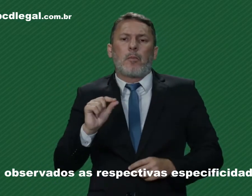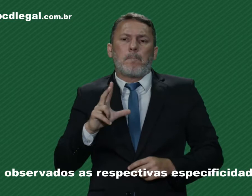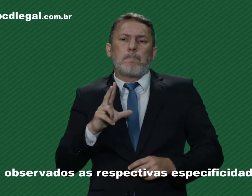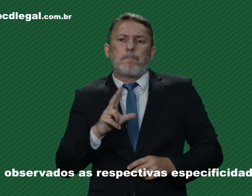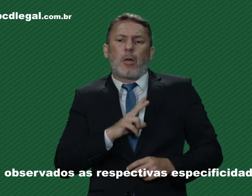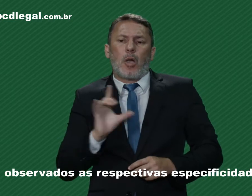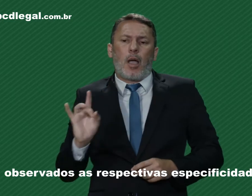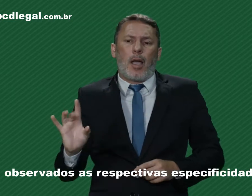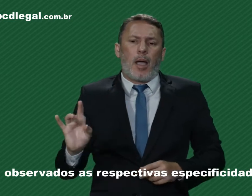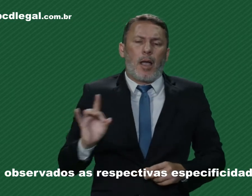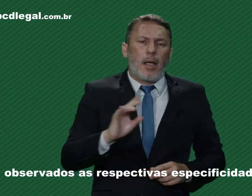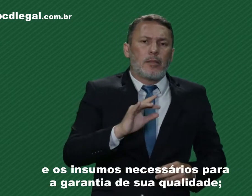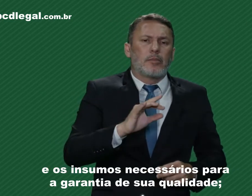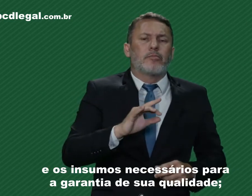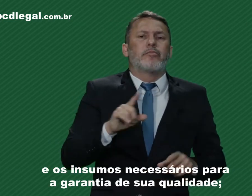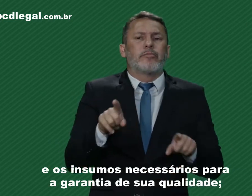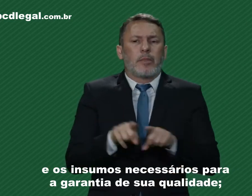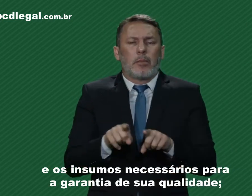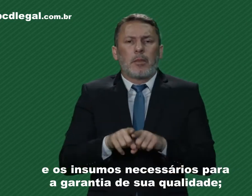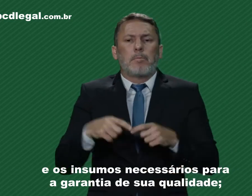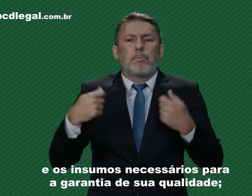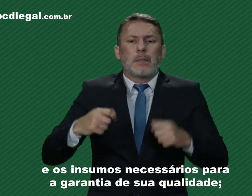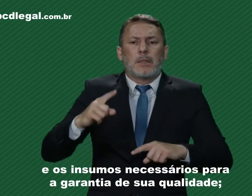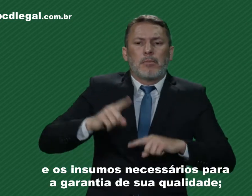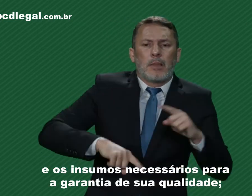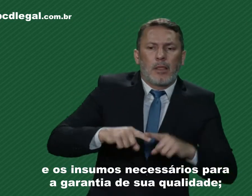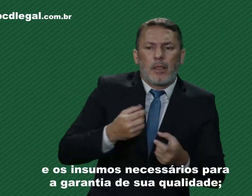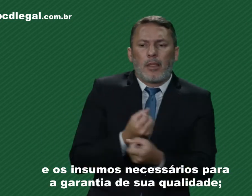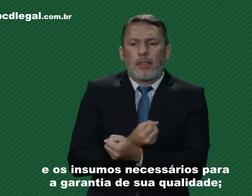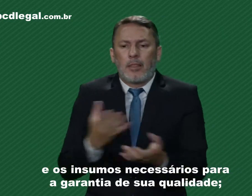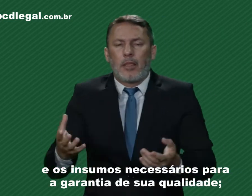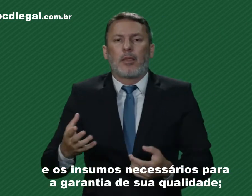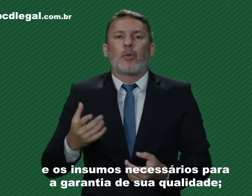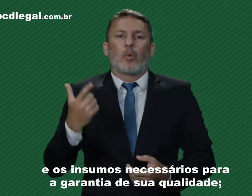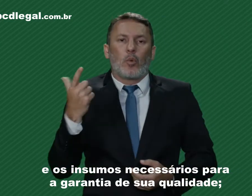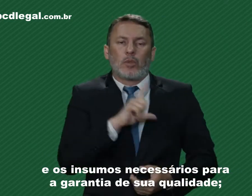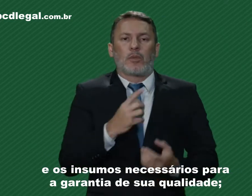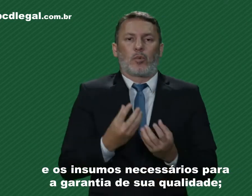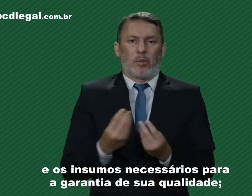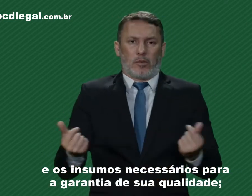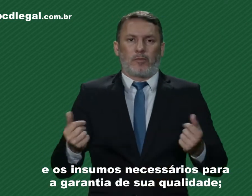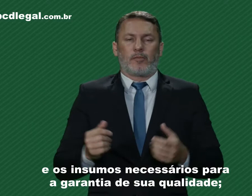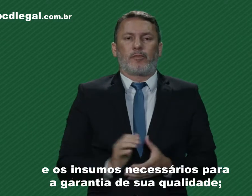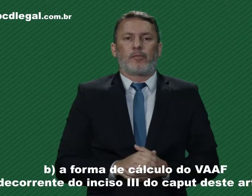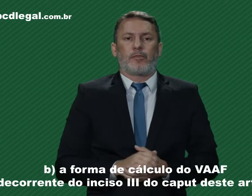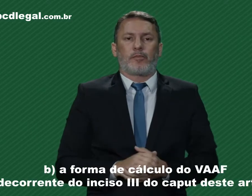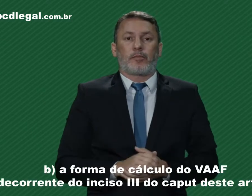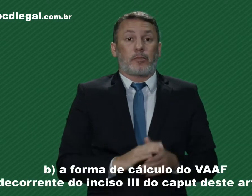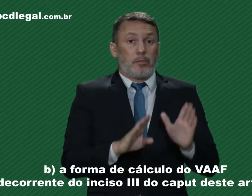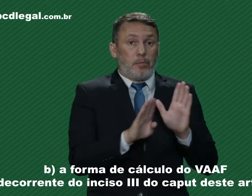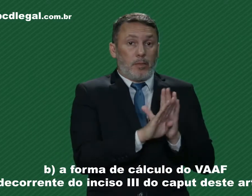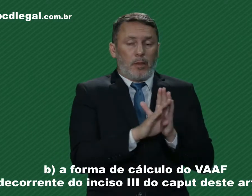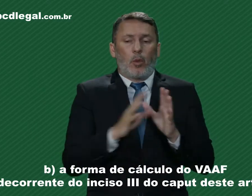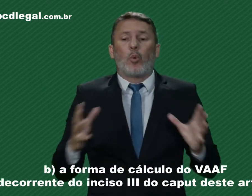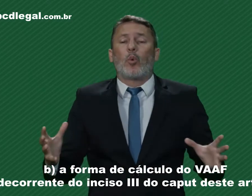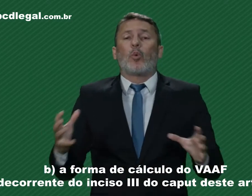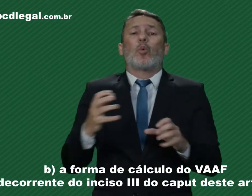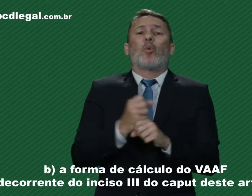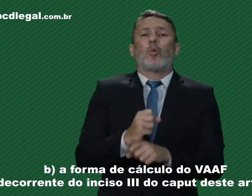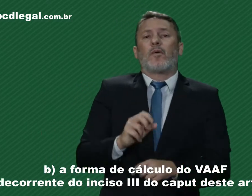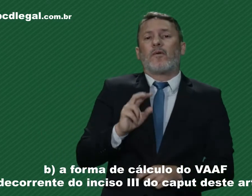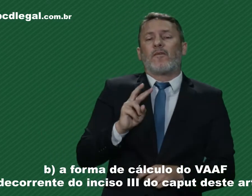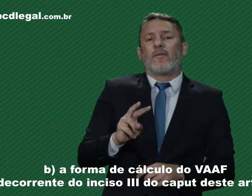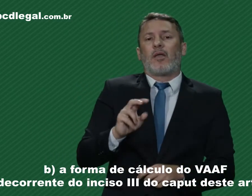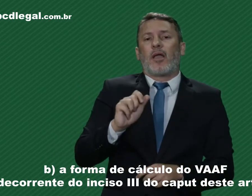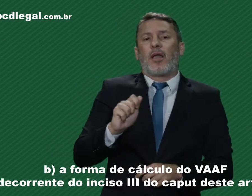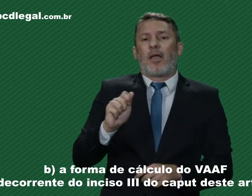respectivas especificidades e os insumos necessários para a garantia de sua qualidade. A linha B, a forma de